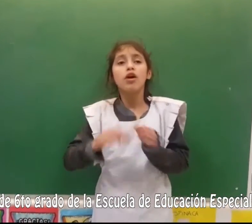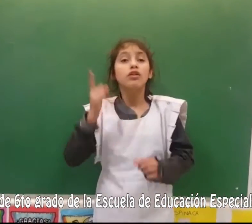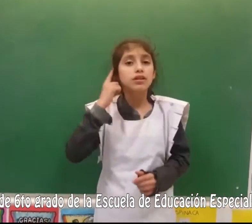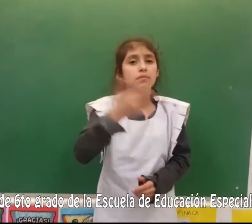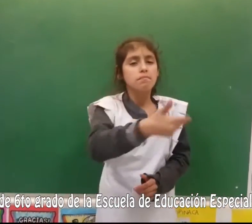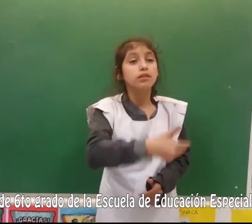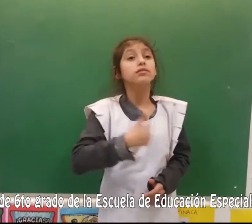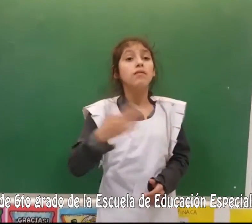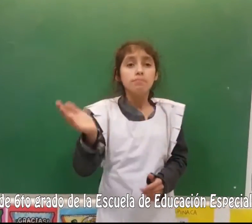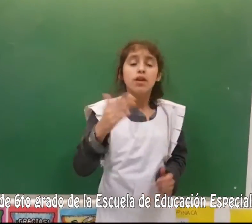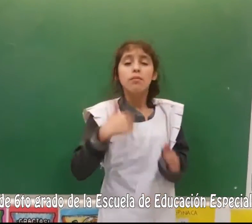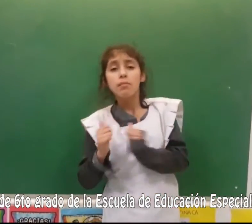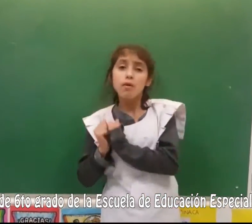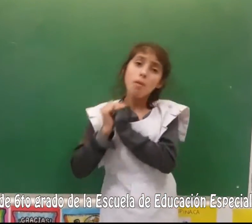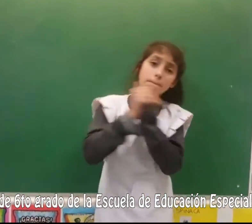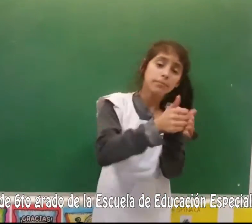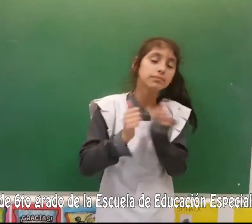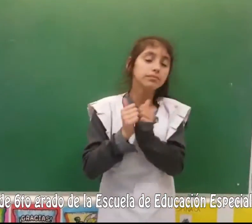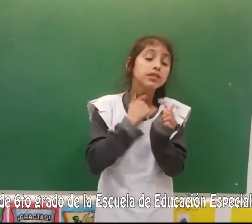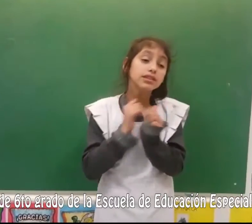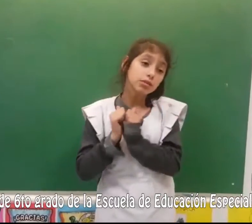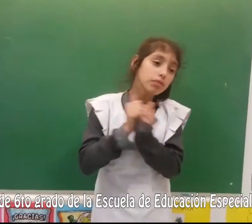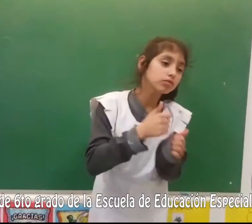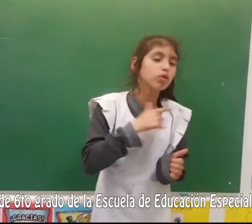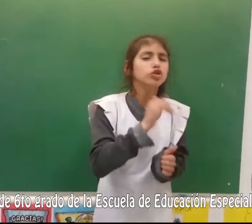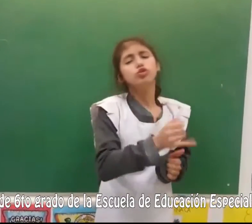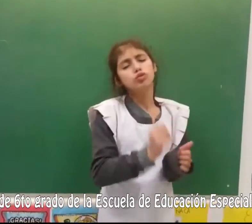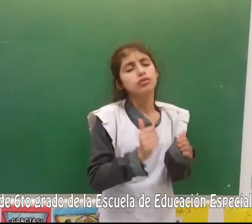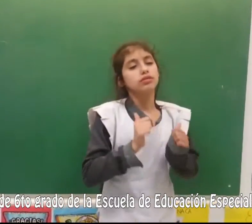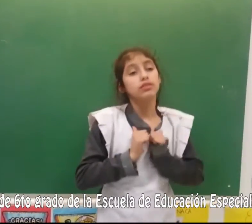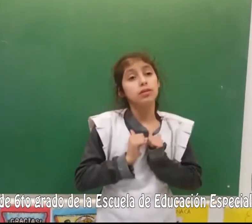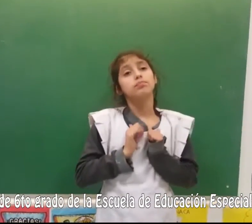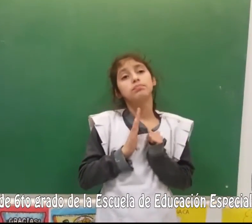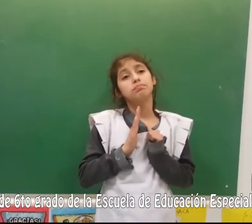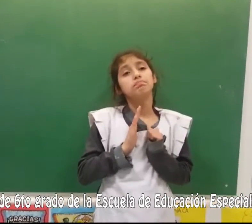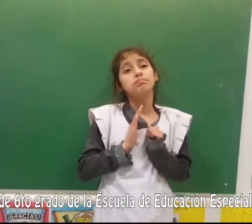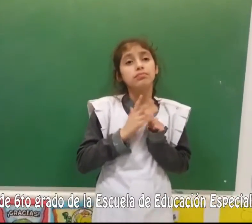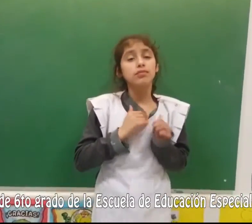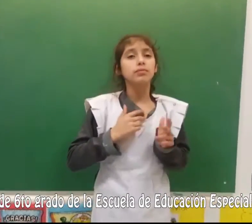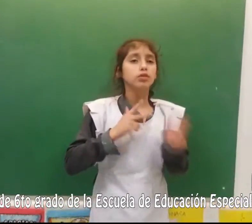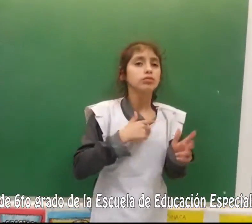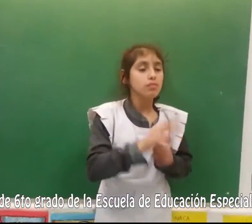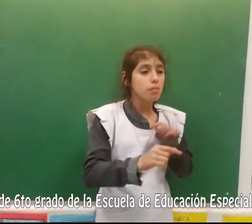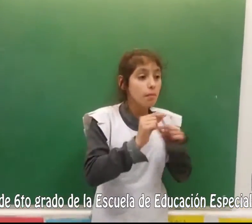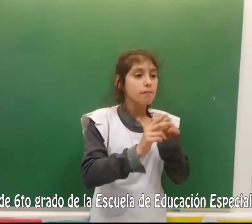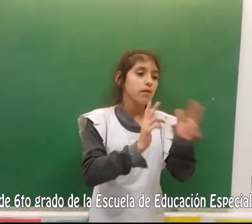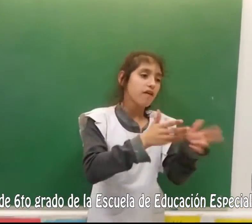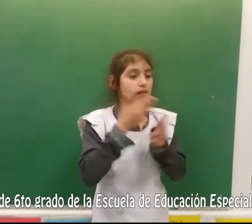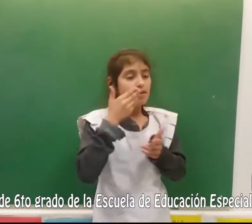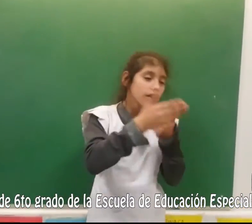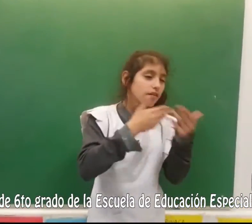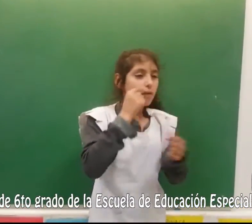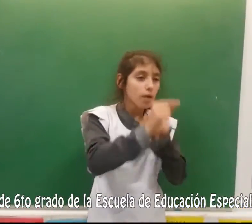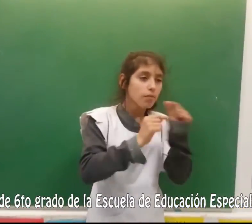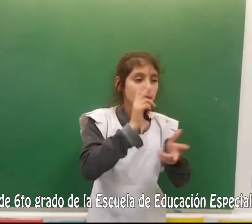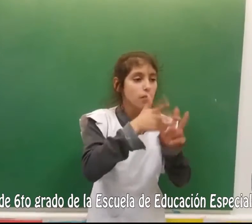me da vergüenza. Los chicos oyentes me miraron y me llamaron. Vení, ¿querés acompañarnos? Yo les dije que sí. Me senté,